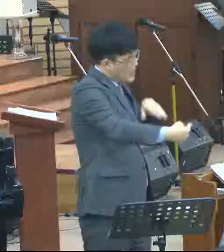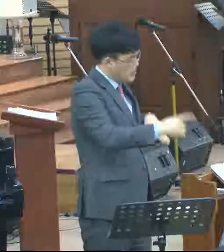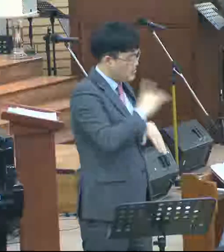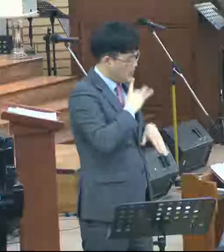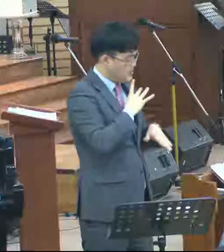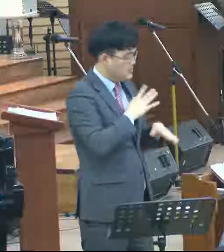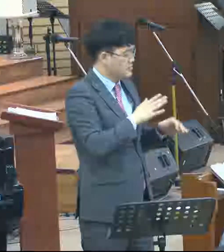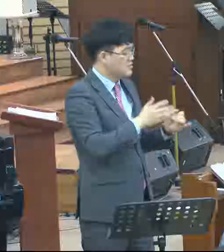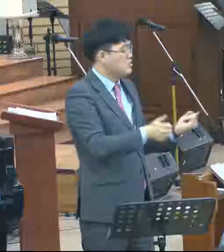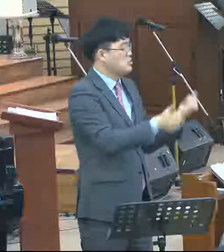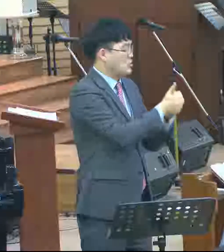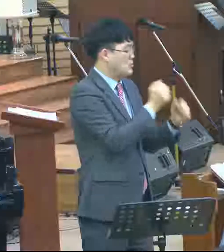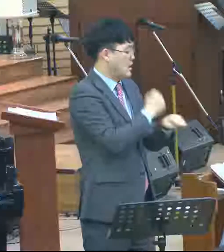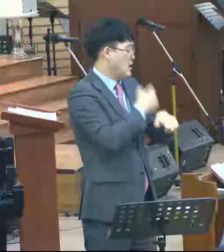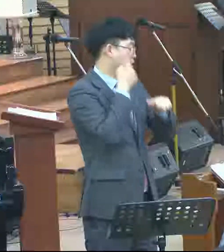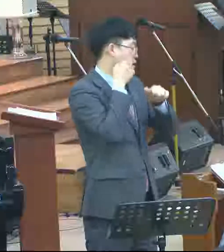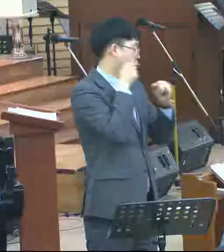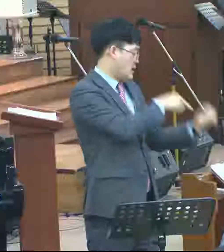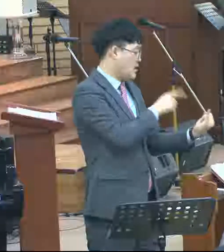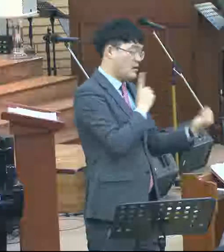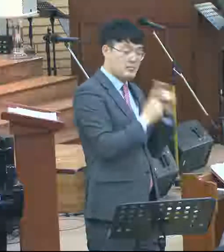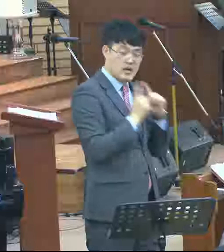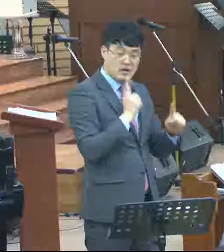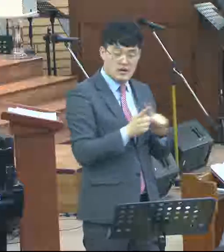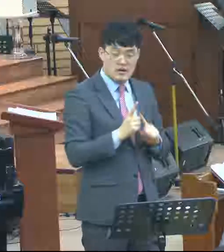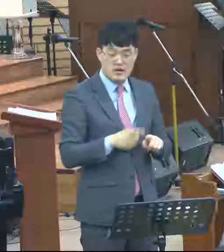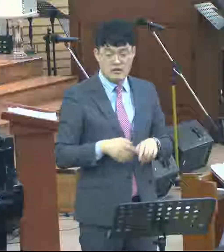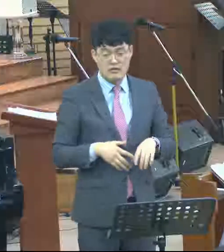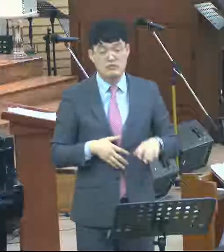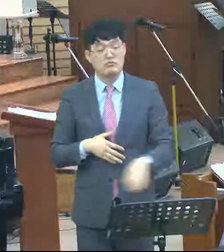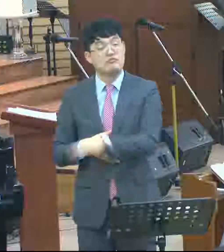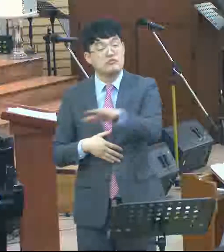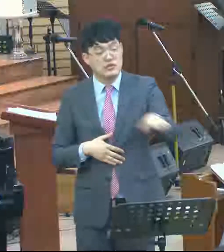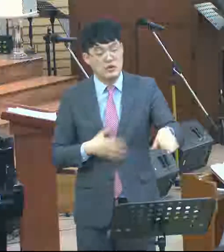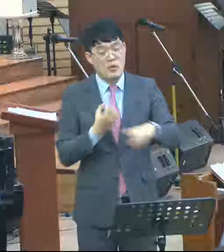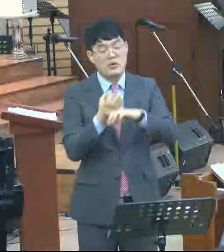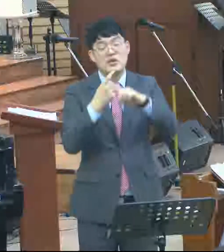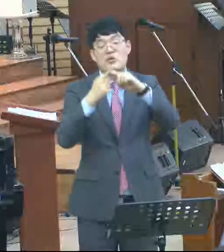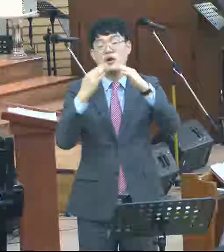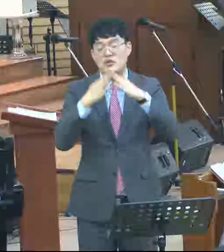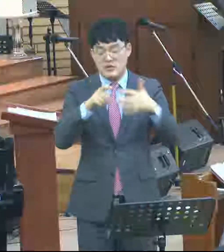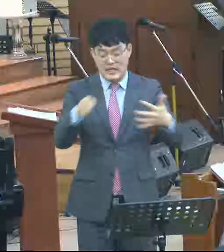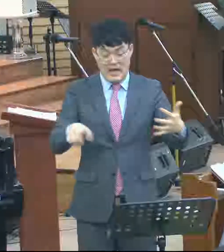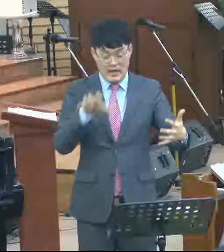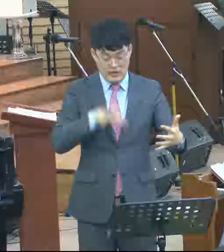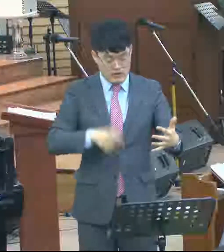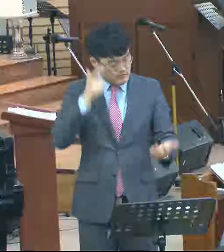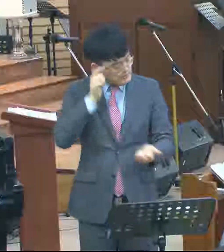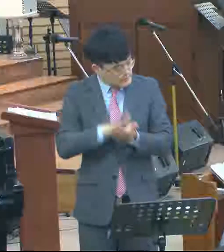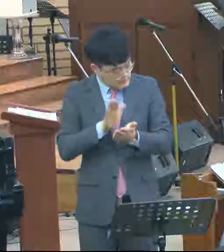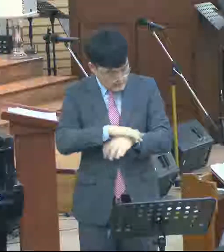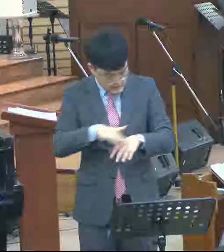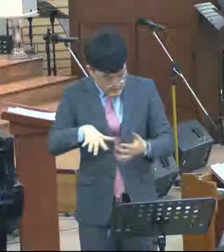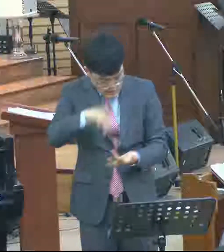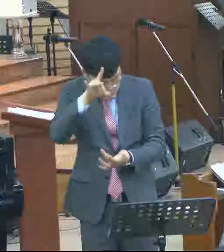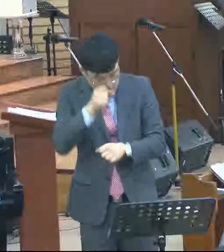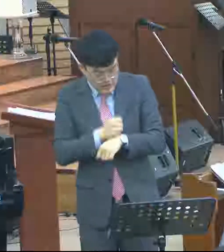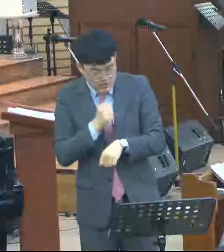거예요. 우리 교회도 이 안에서 잘 골라서 결혼한 분들이 계신데 그걸 아예 법으로 만들어 놓고 이